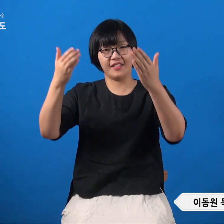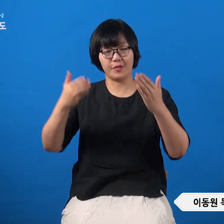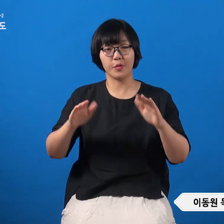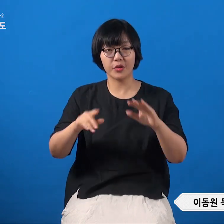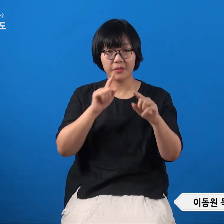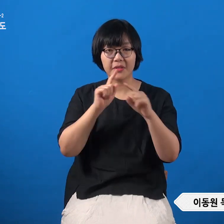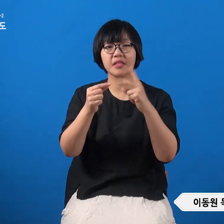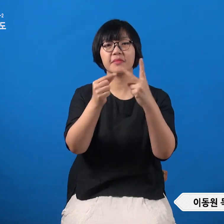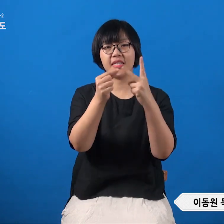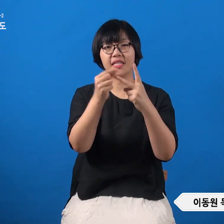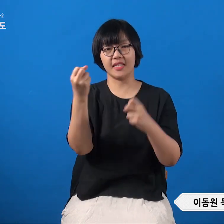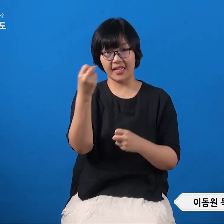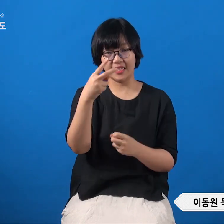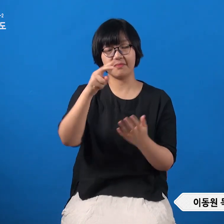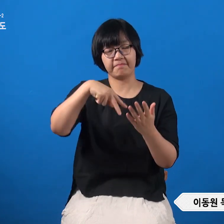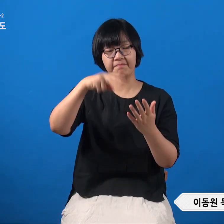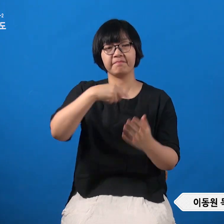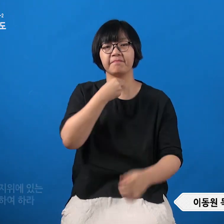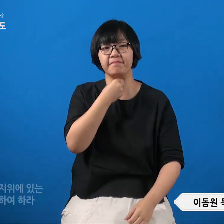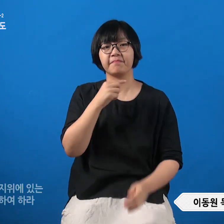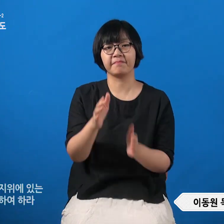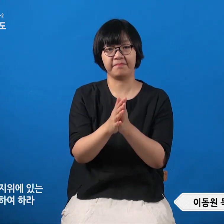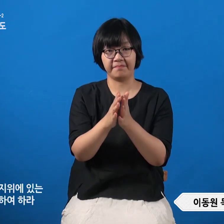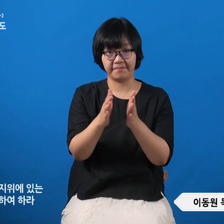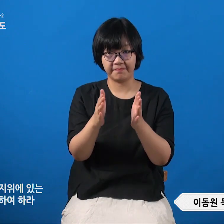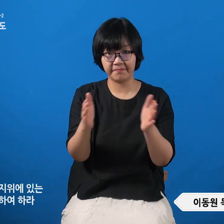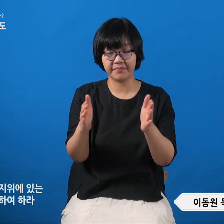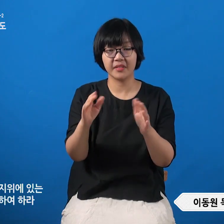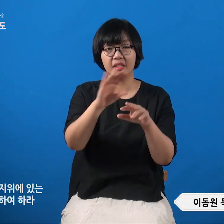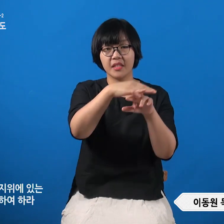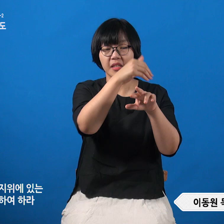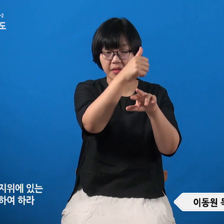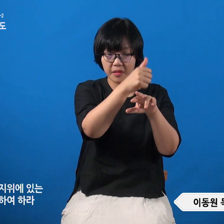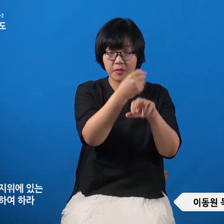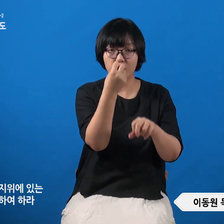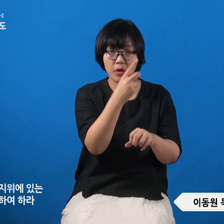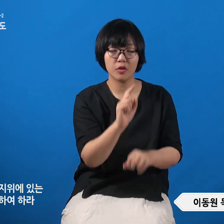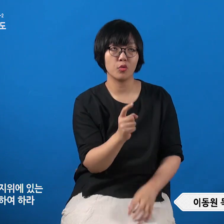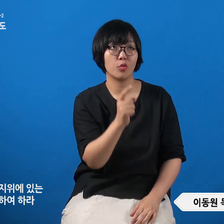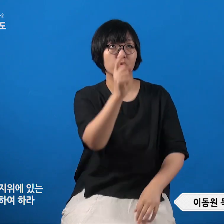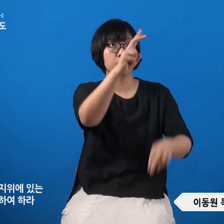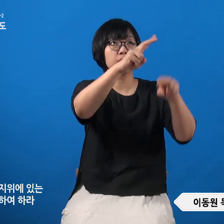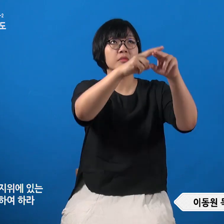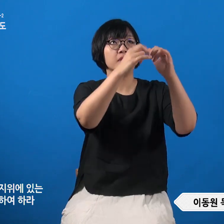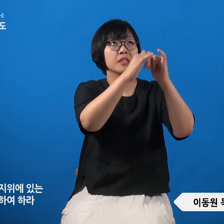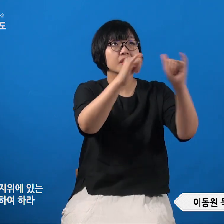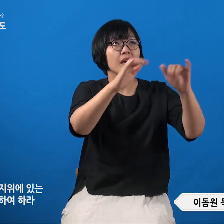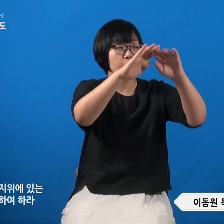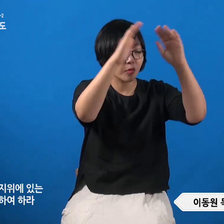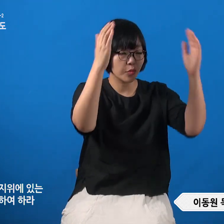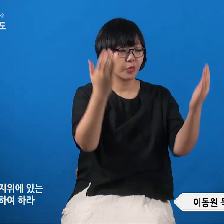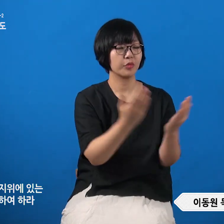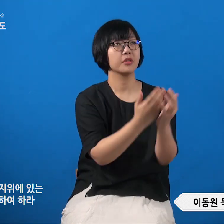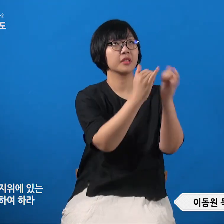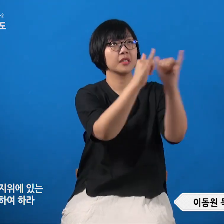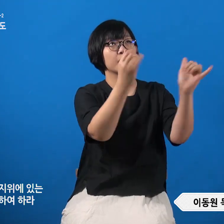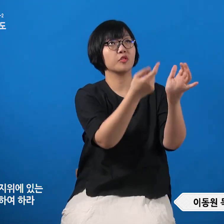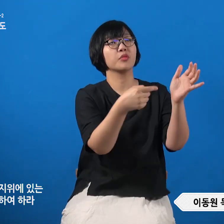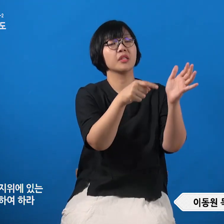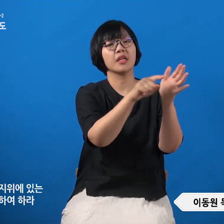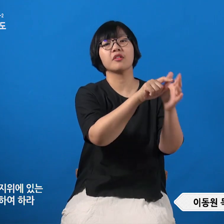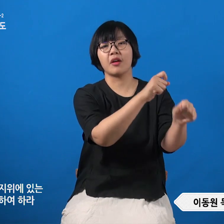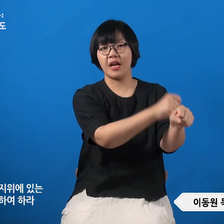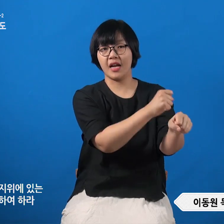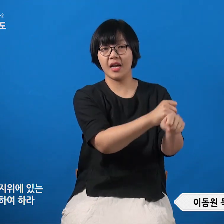2절을 다시 한번 읽습니다. 2절 말씀 다 같이 시작. 임금들과 높은 지위에 있는 모든 사람을 위하여